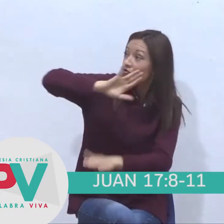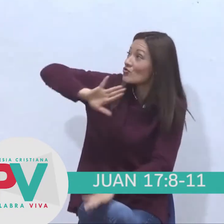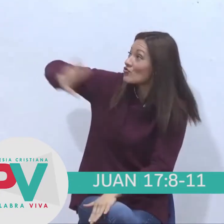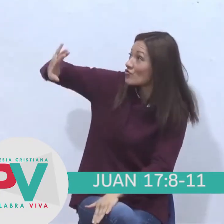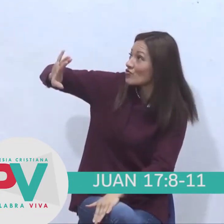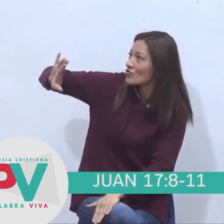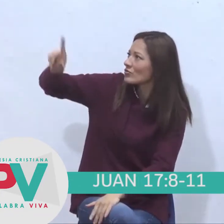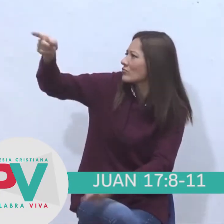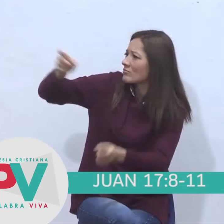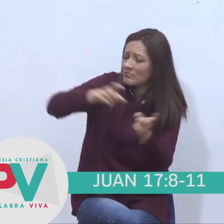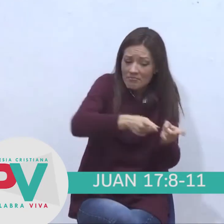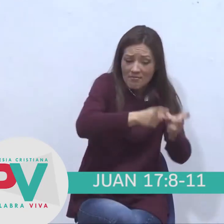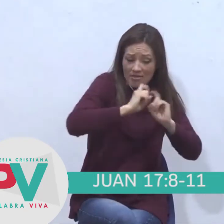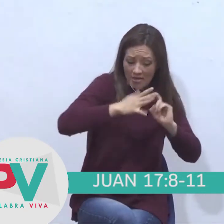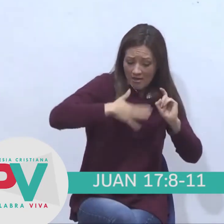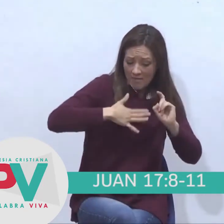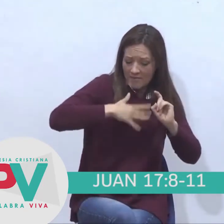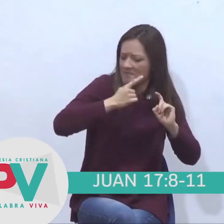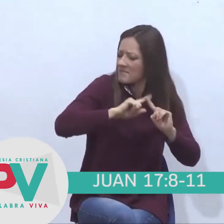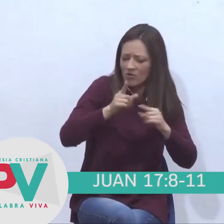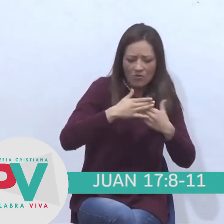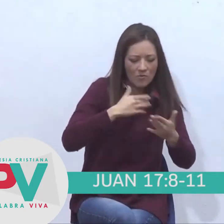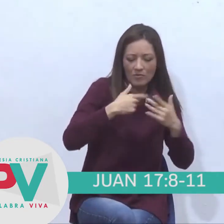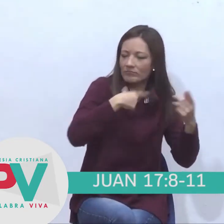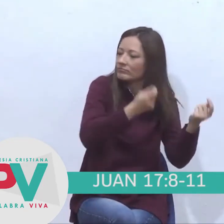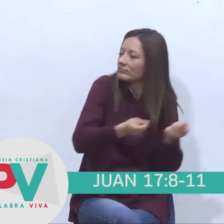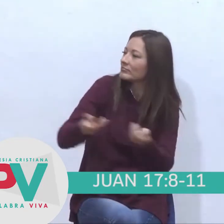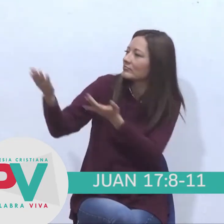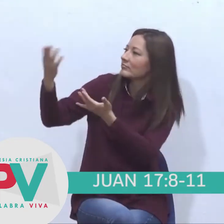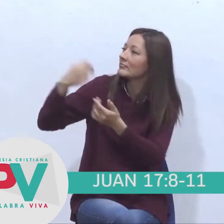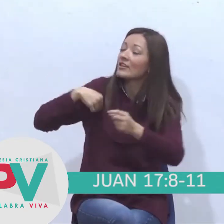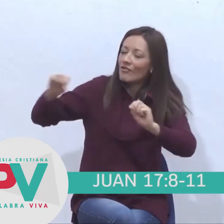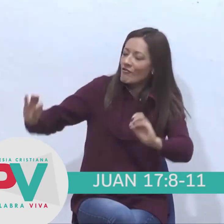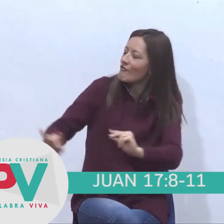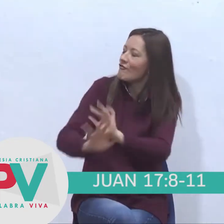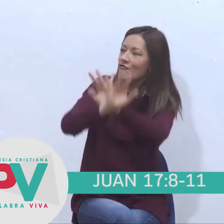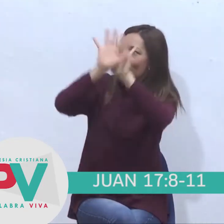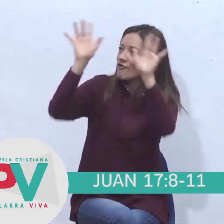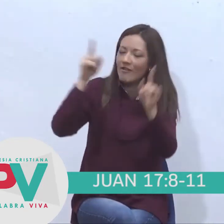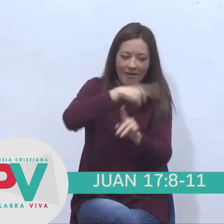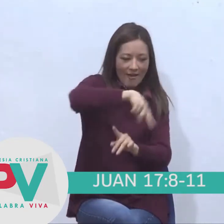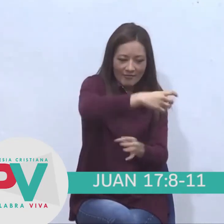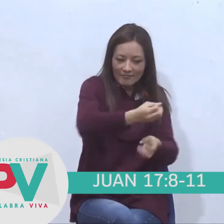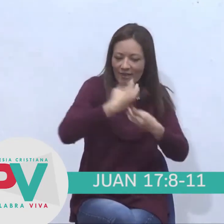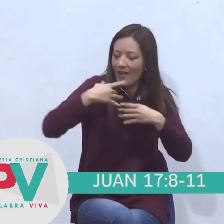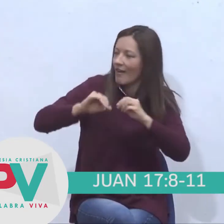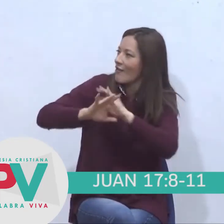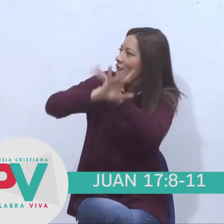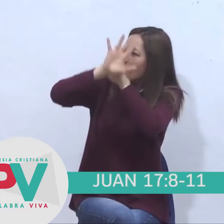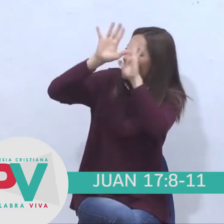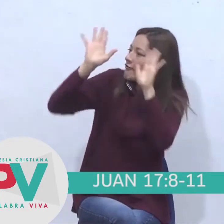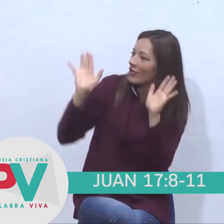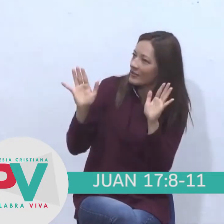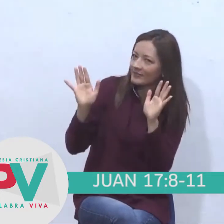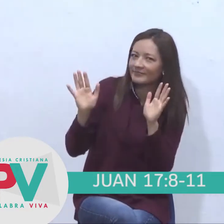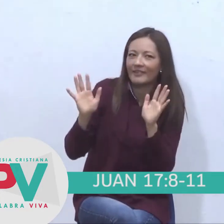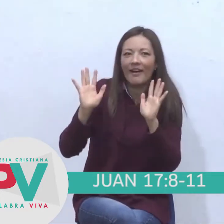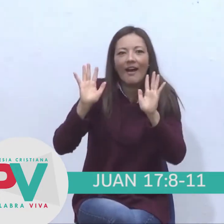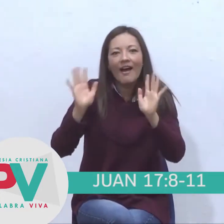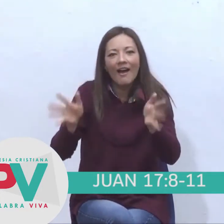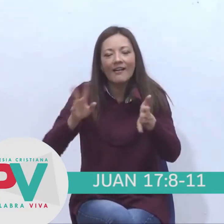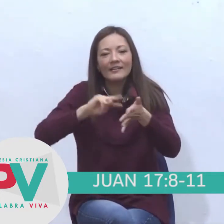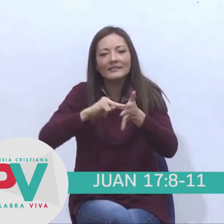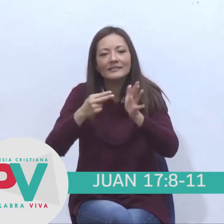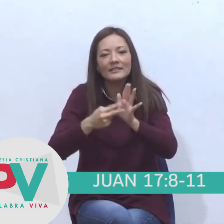glorificado en ellos. Quiere decir que si usted y yo hemos creído en las palabras de Jesús, nosotros le pertenecemos a